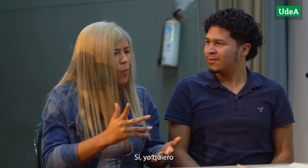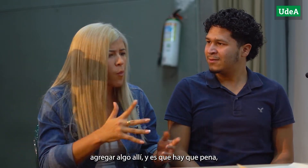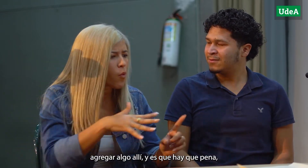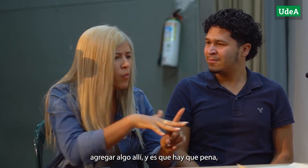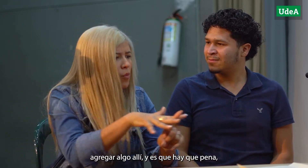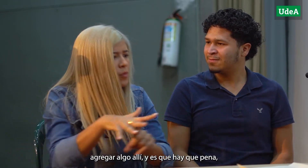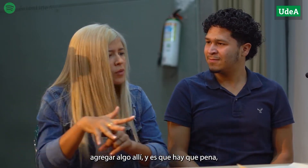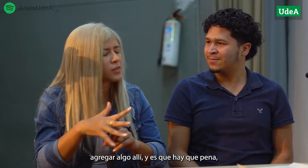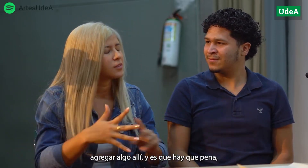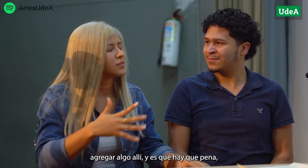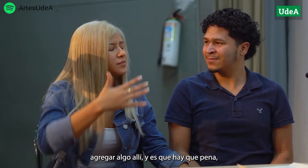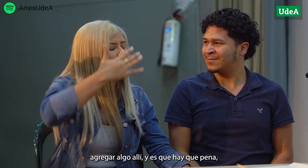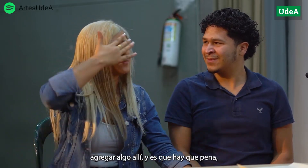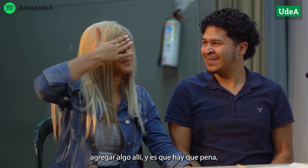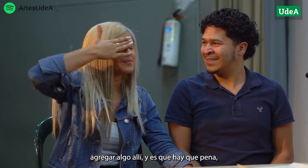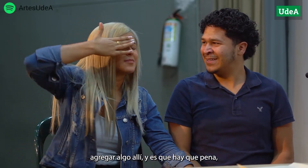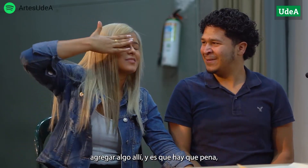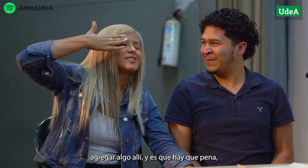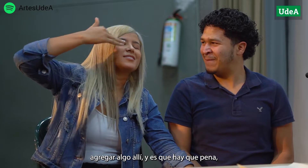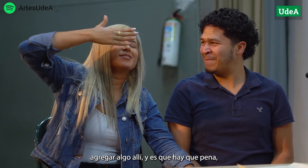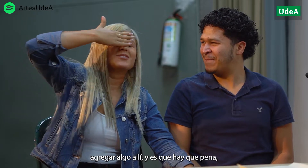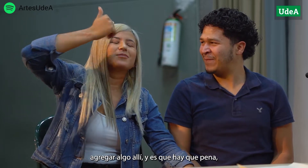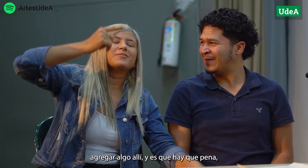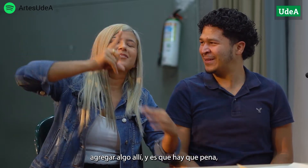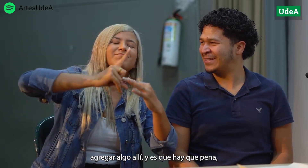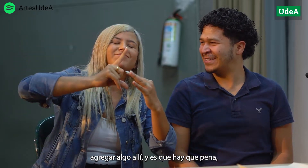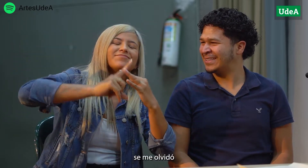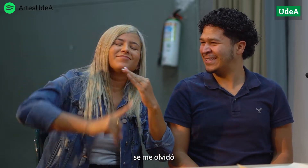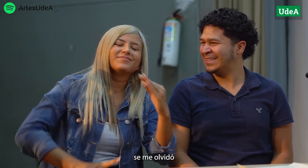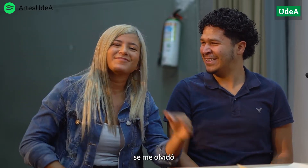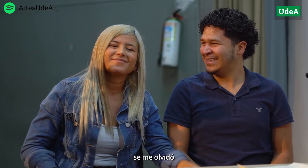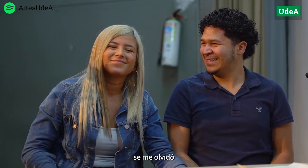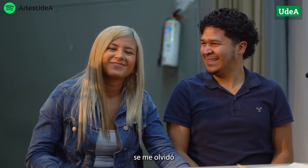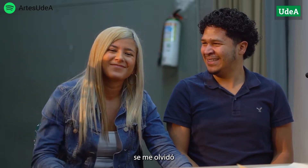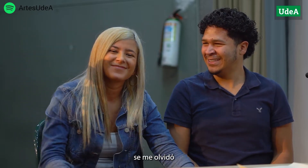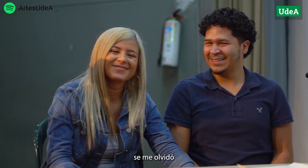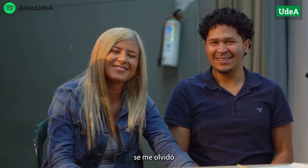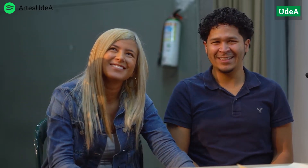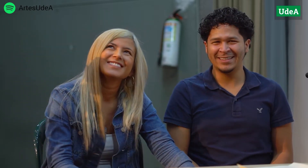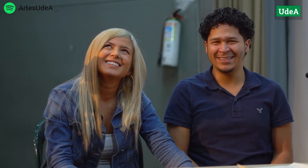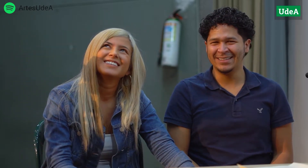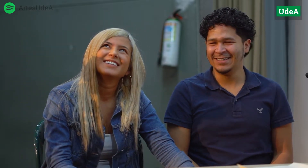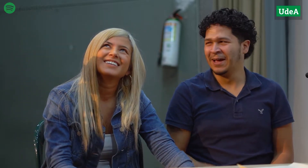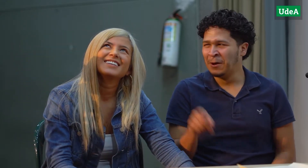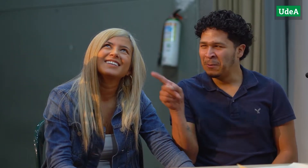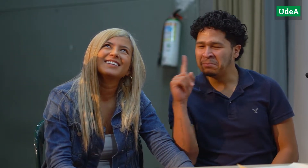Sí, yo quiero agregar algo allí y es que, ay, qué pena, se me olvidó.